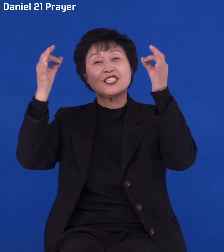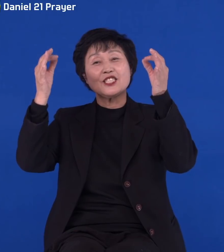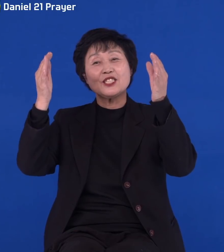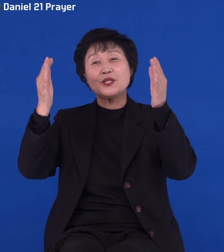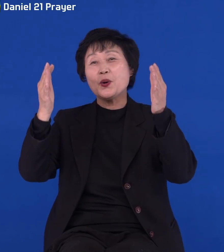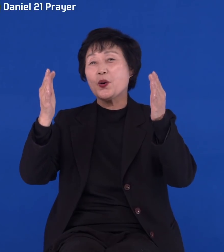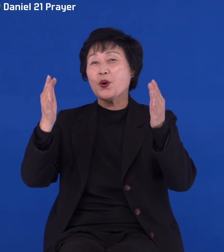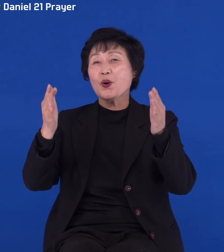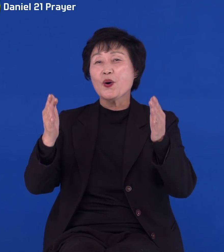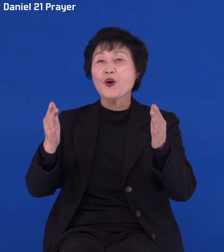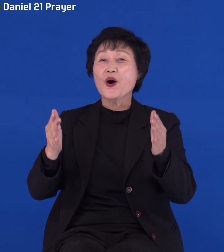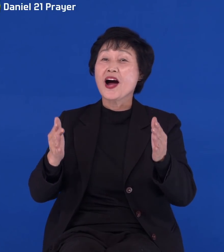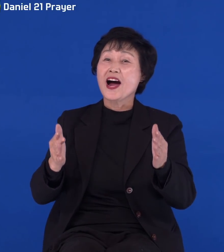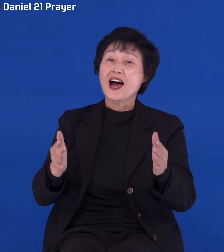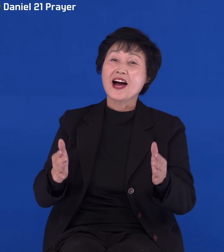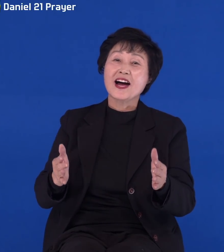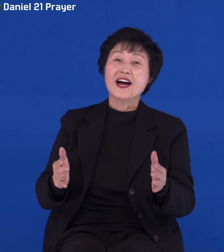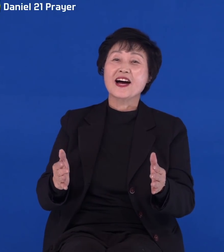사는